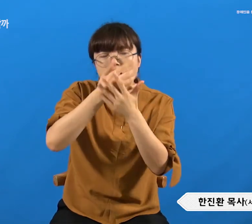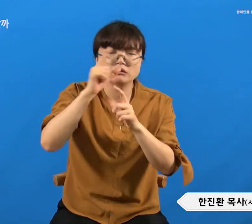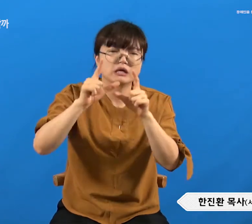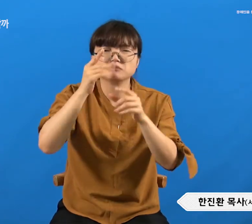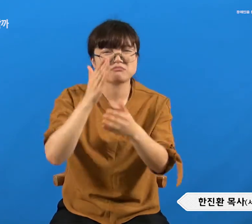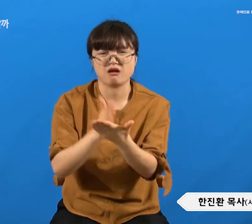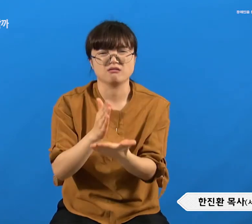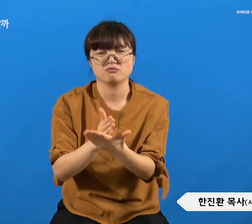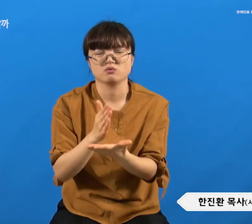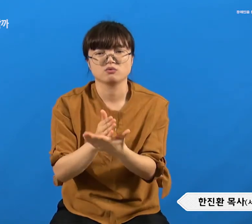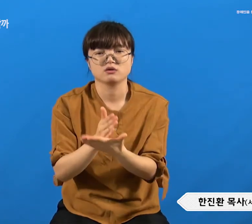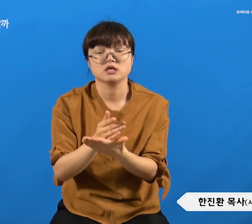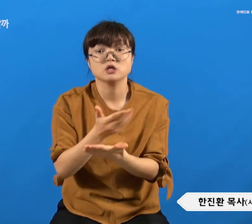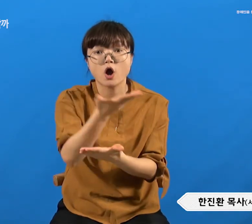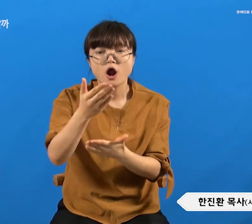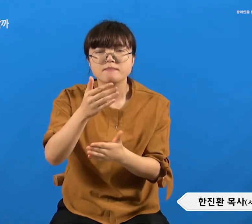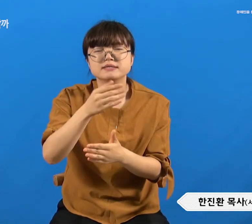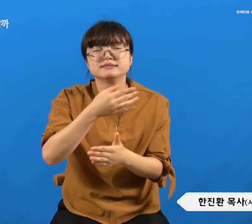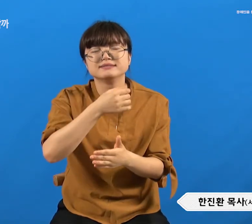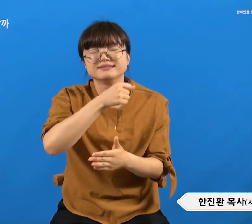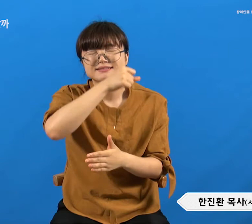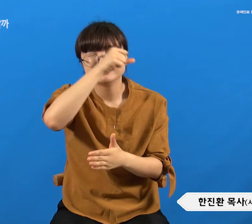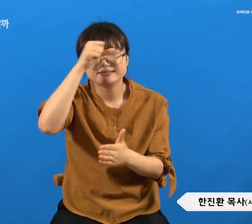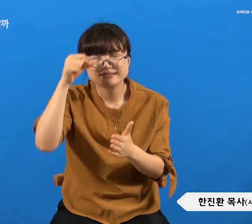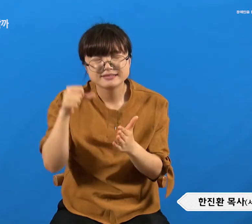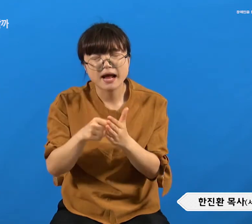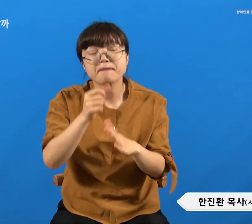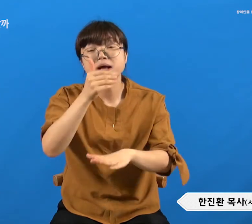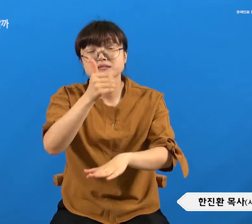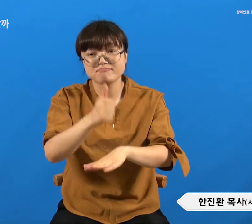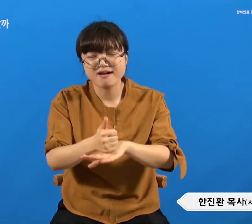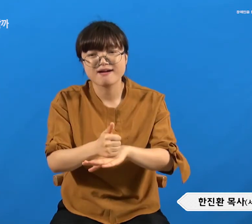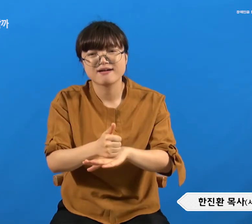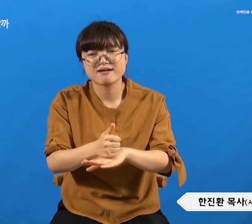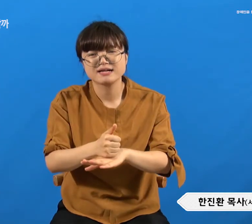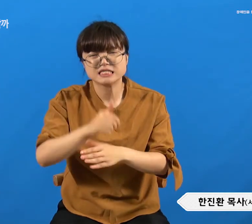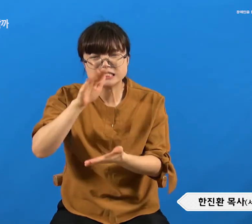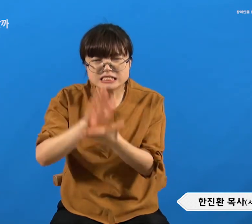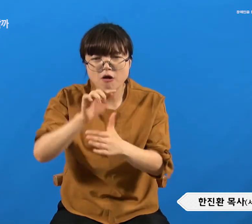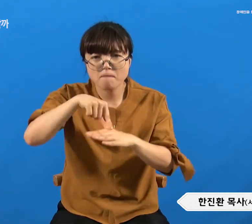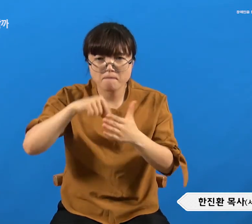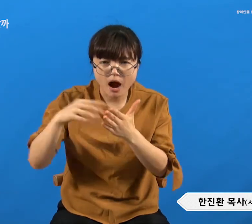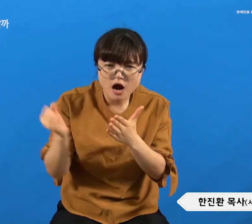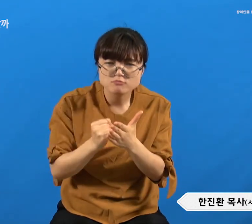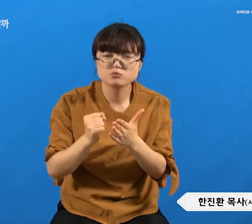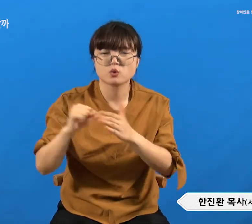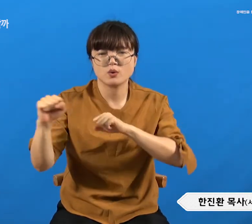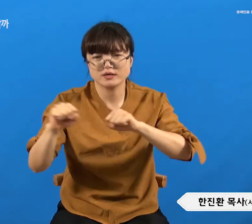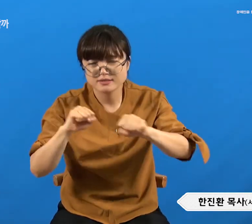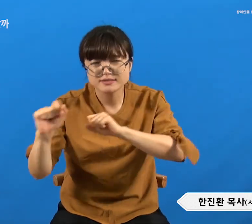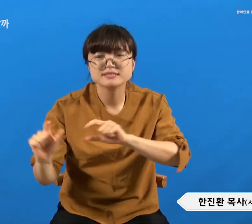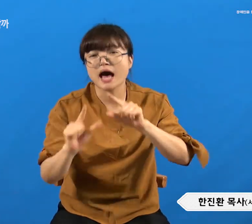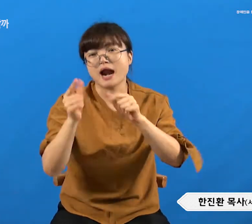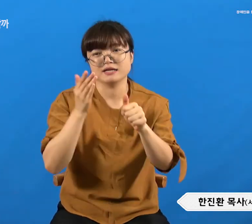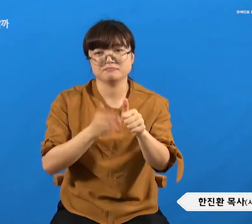보내지 말고 여러분의 마지막 경기, 열정을 다해서 달려갈 수 있는 경기가 되도록 만드십시오.